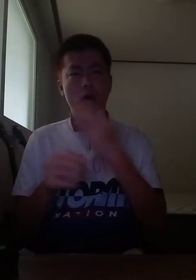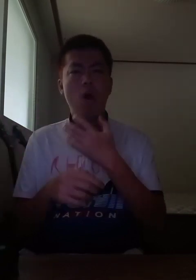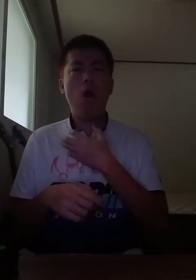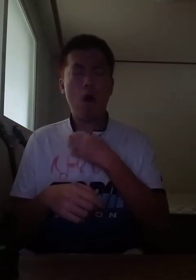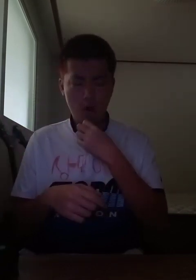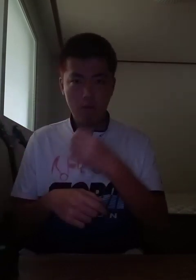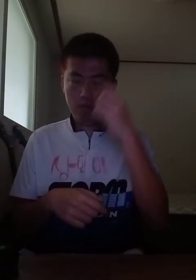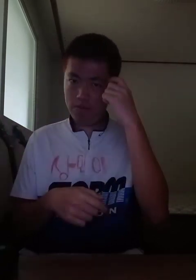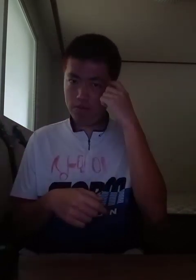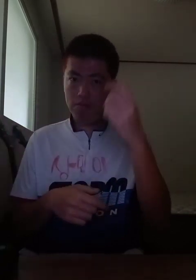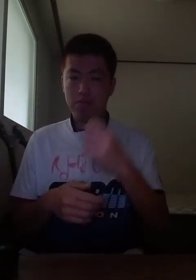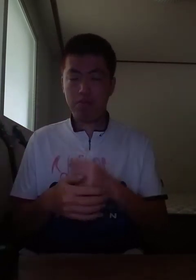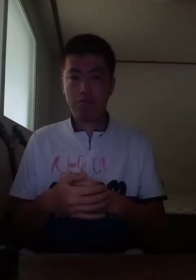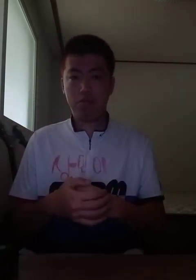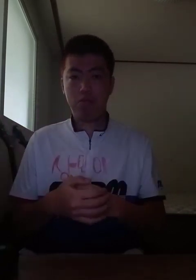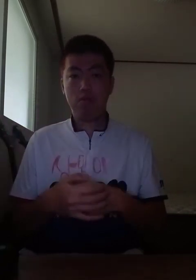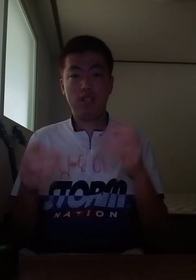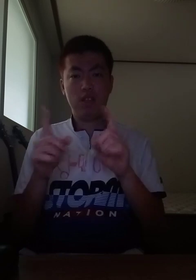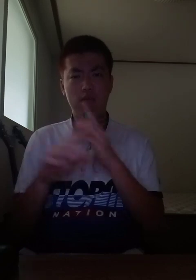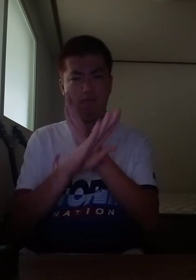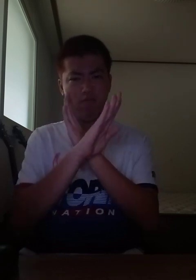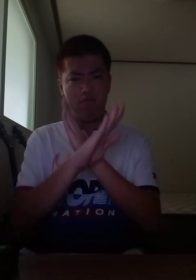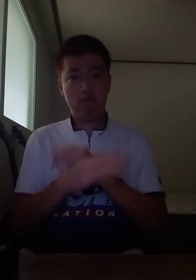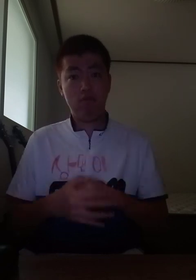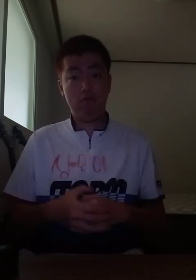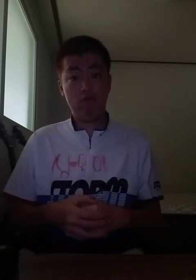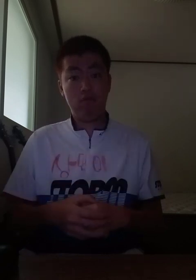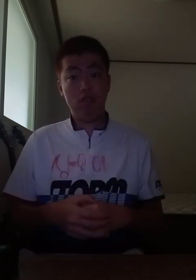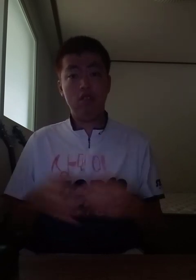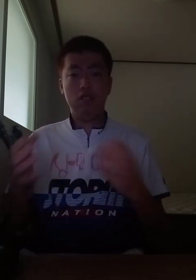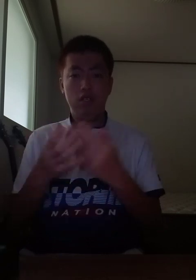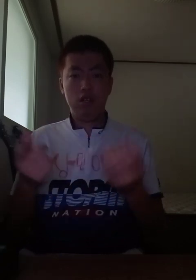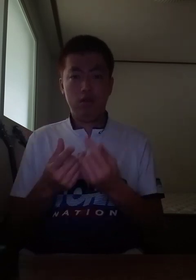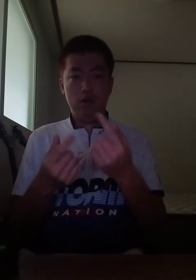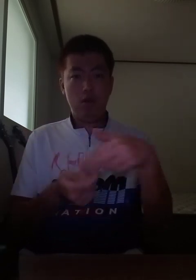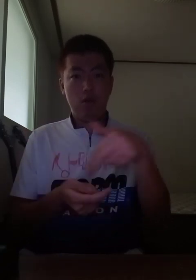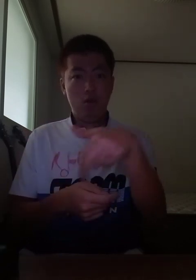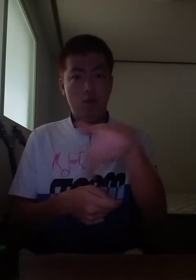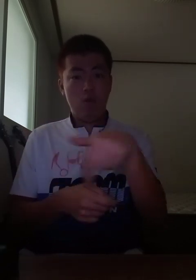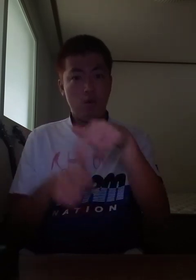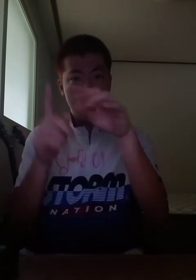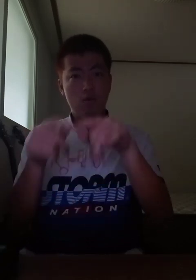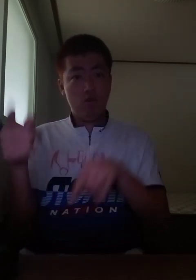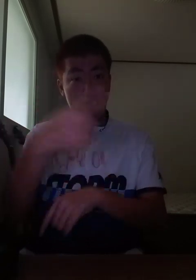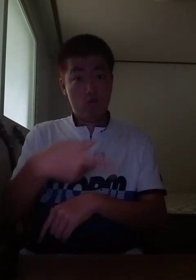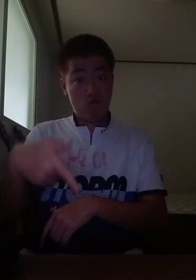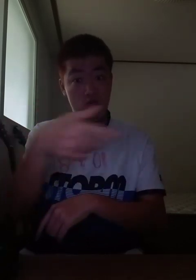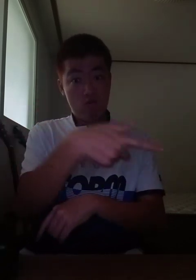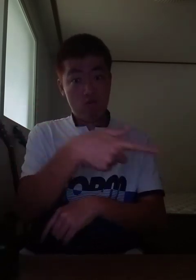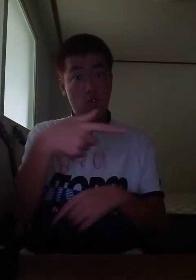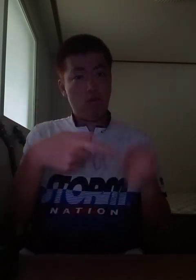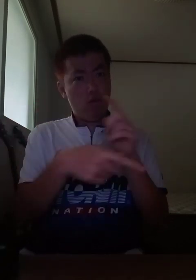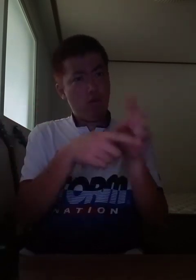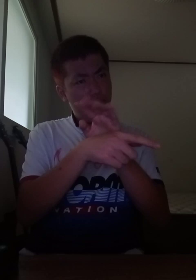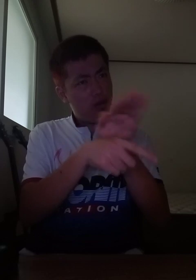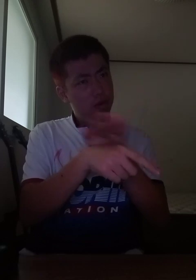있는 겁니다. 이뿐만이 아닙니다. 이전엔 버스들이 역 앞에서 좌회전을 해 화성 방향으로 바로